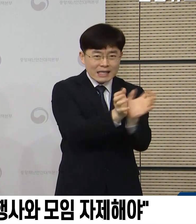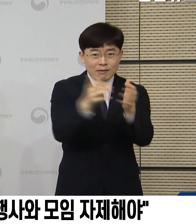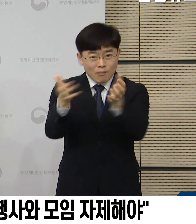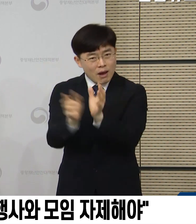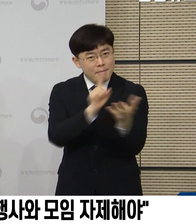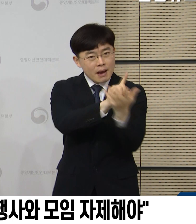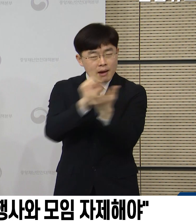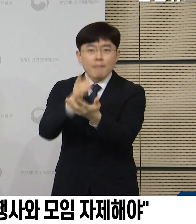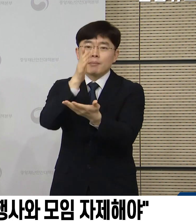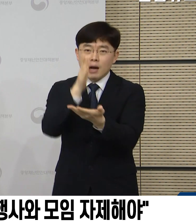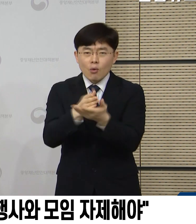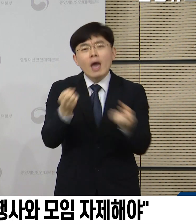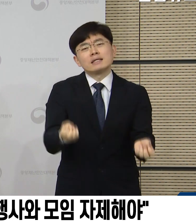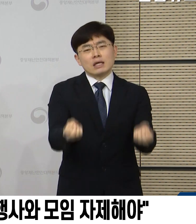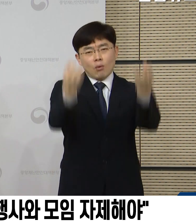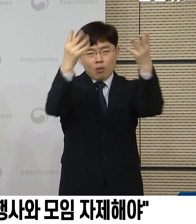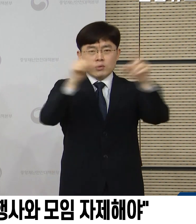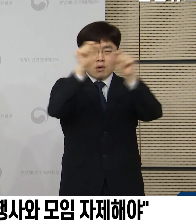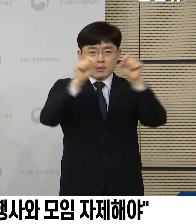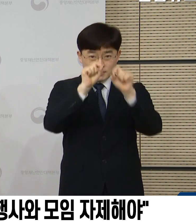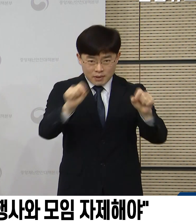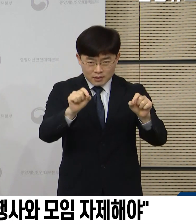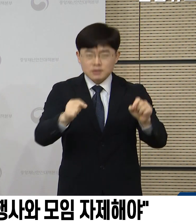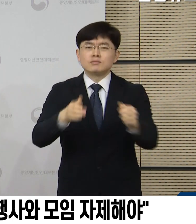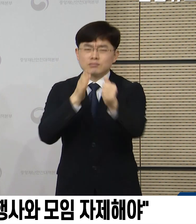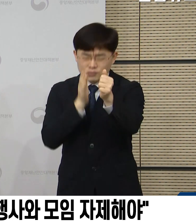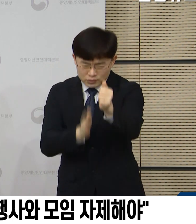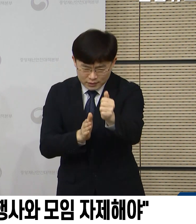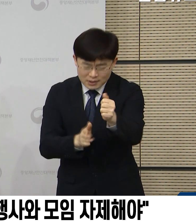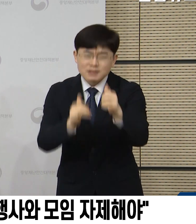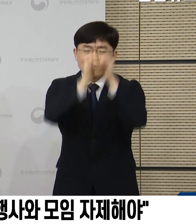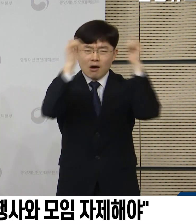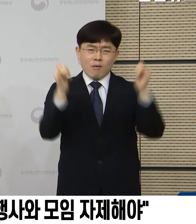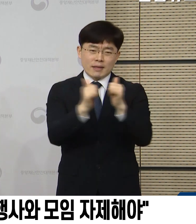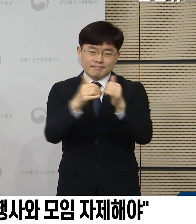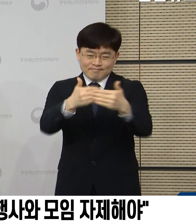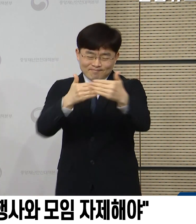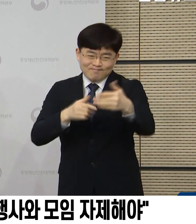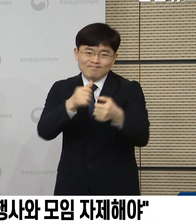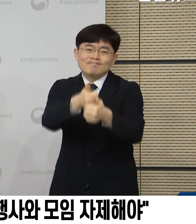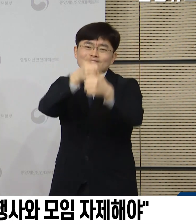줄이는 사회적 거리 두기에 힘써주시기를 요청드립니다.